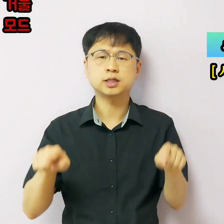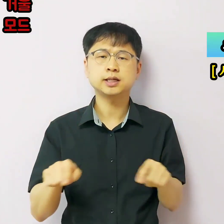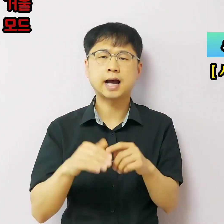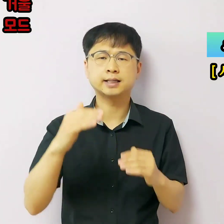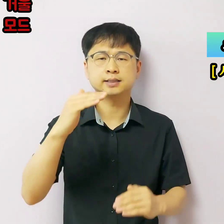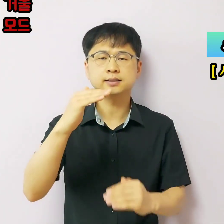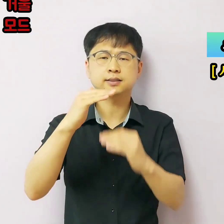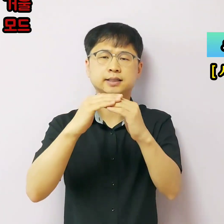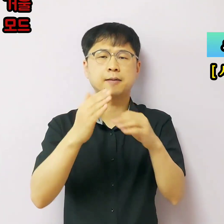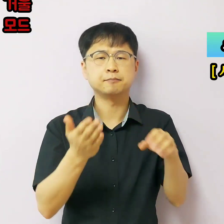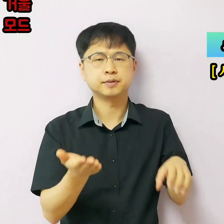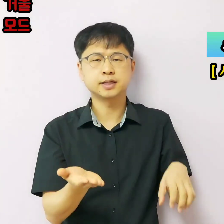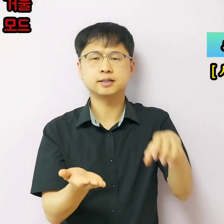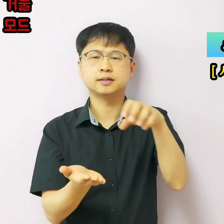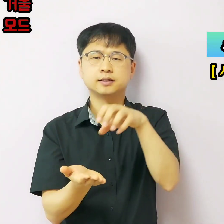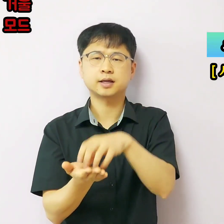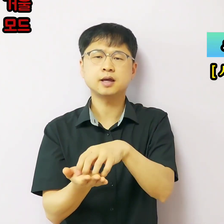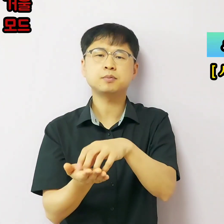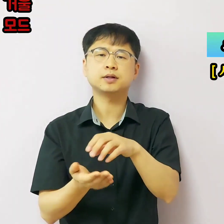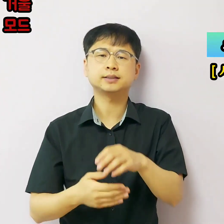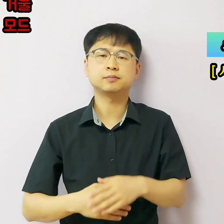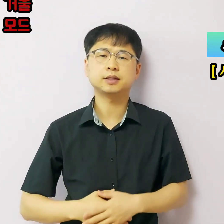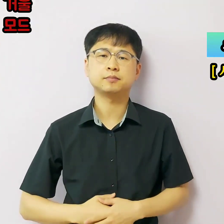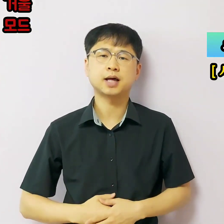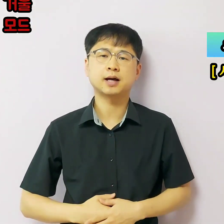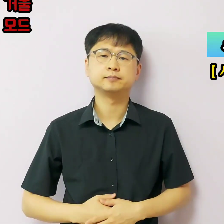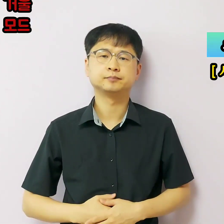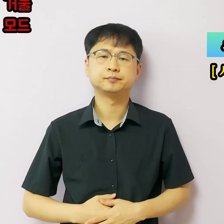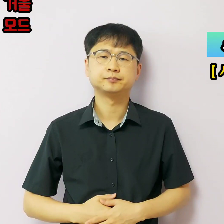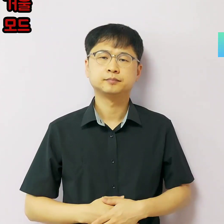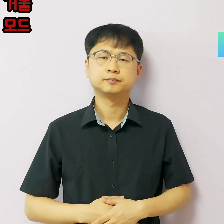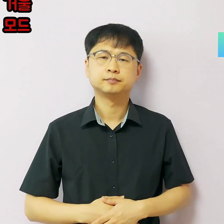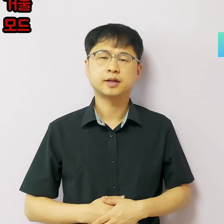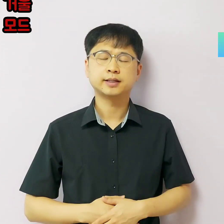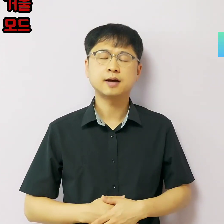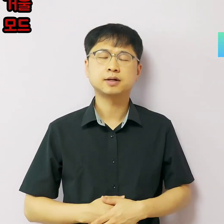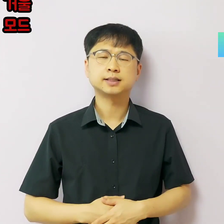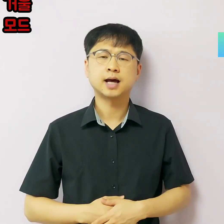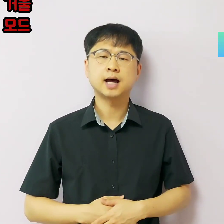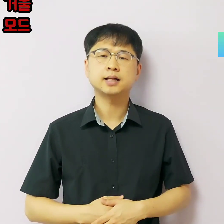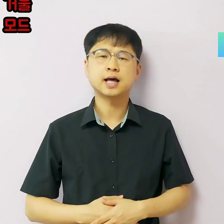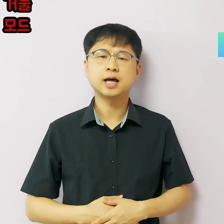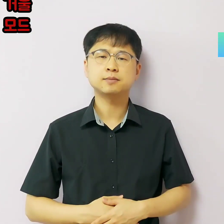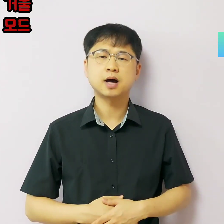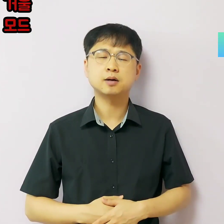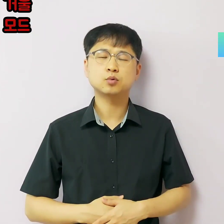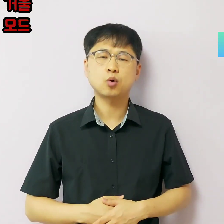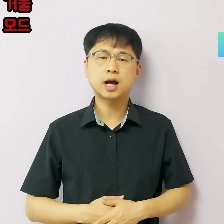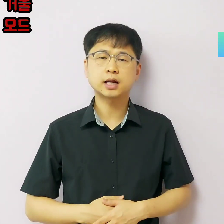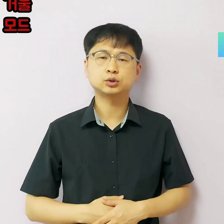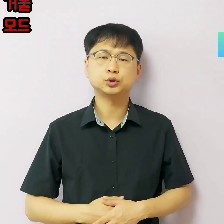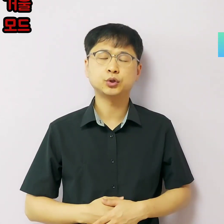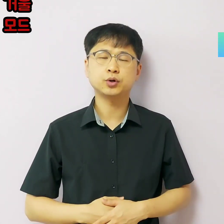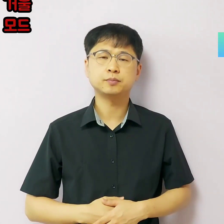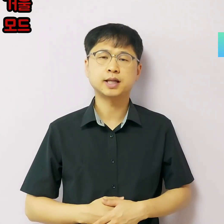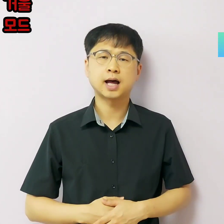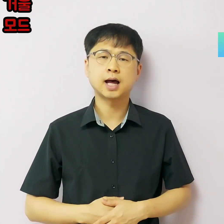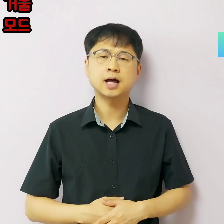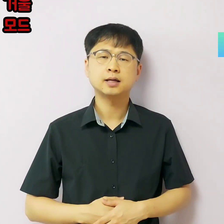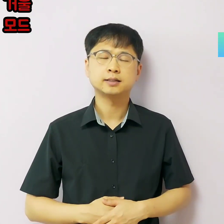종이 가득 담긴 이렇게 표현하시면 됩니다. 네, 다음 가사 나의 마음 꼭 알아주시오입니다.